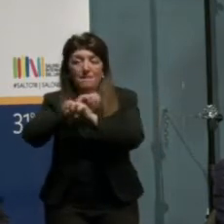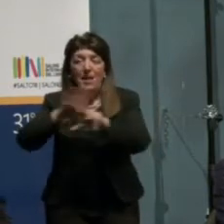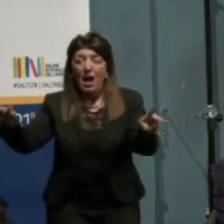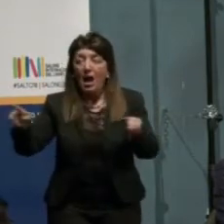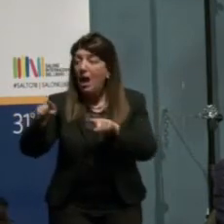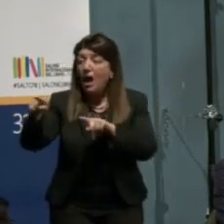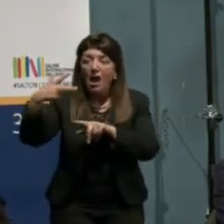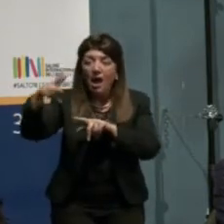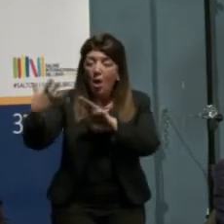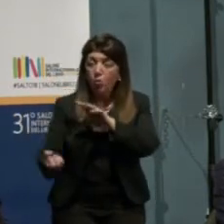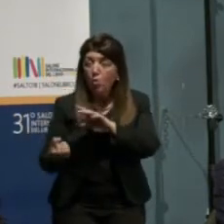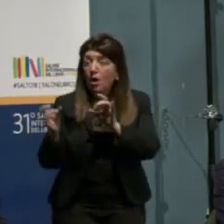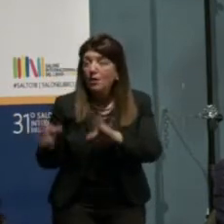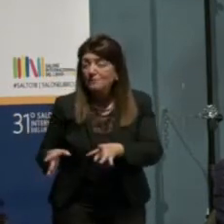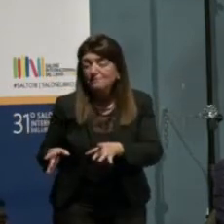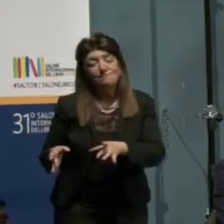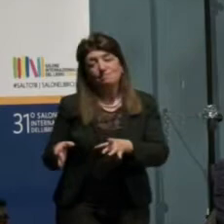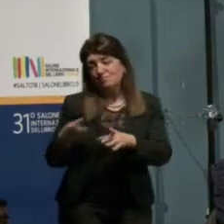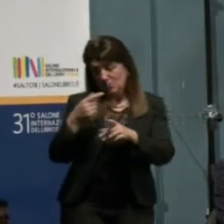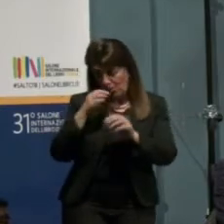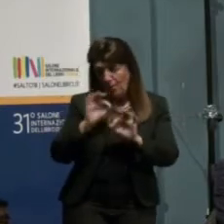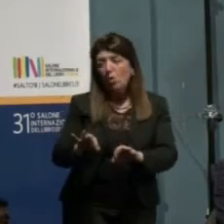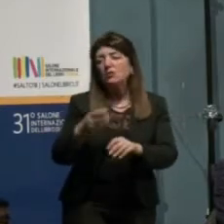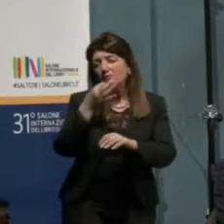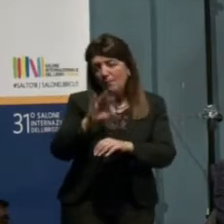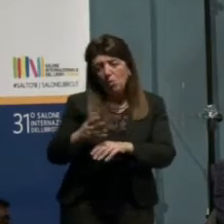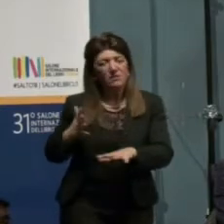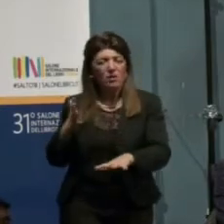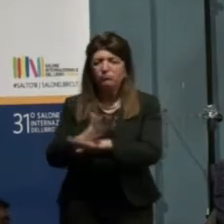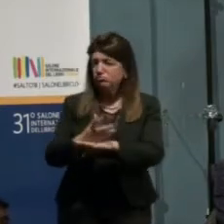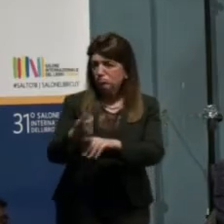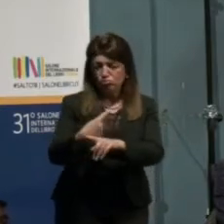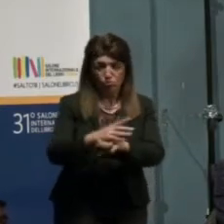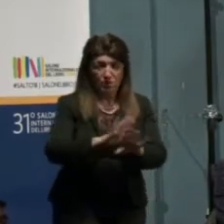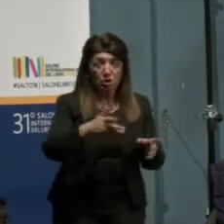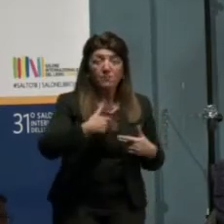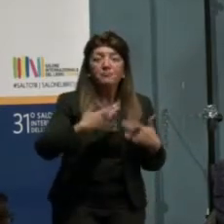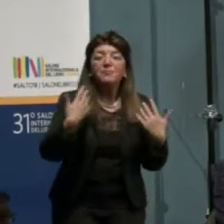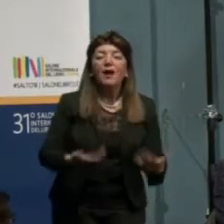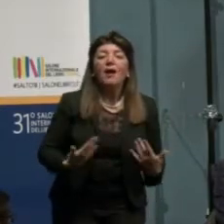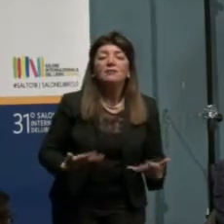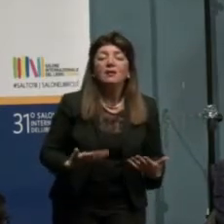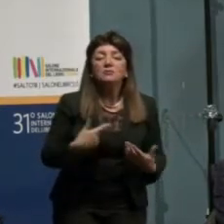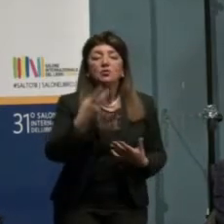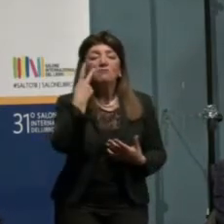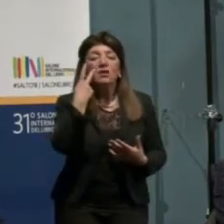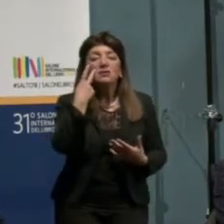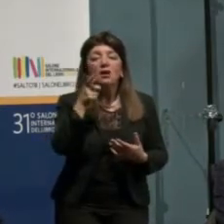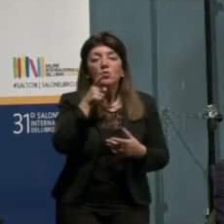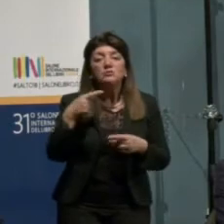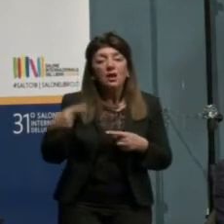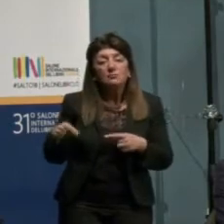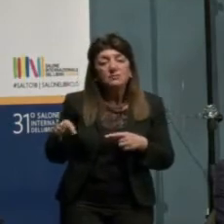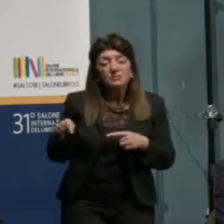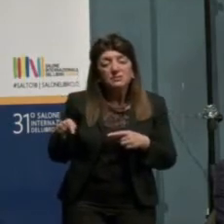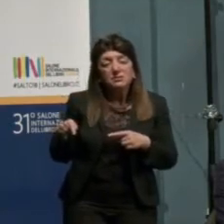quindi si poteva intervenire subito ovviamente adesso vediamo se questa sovrascritto ne